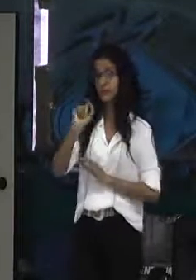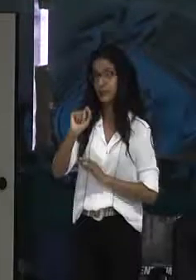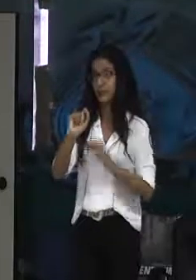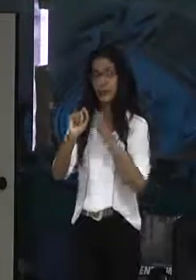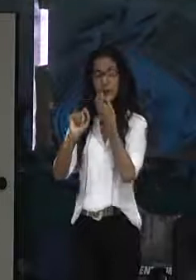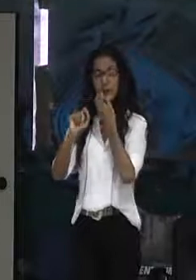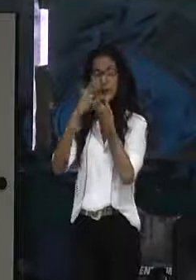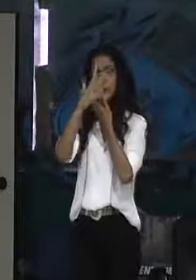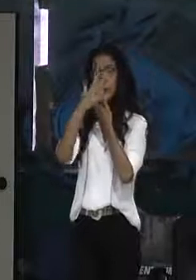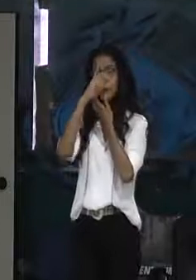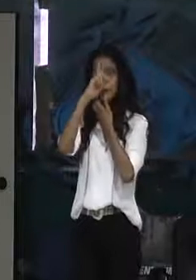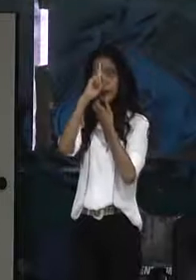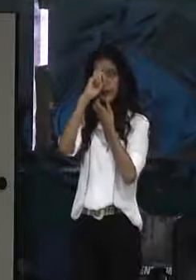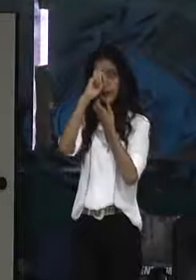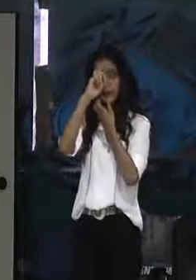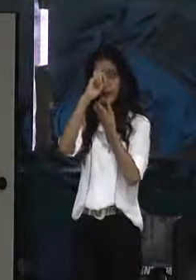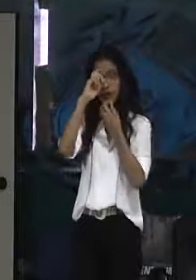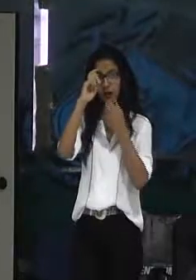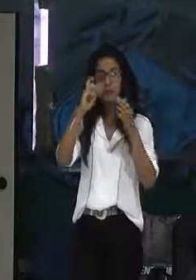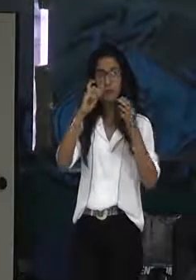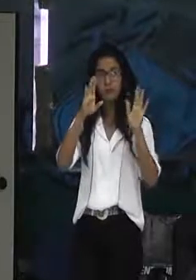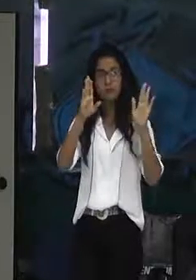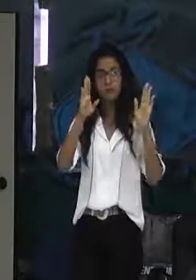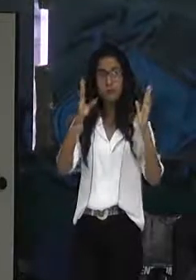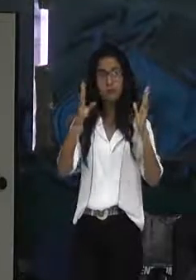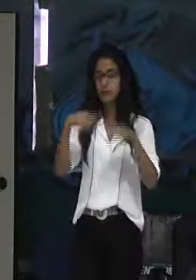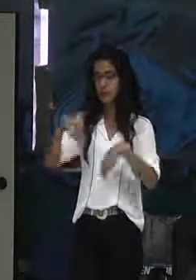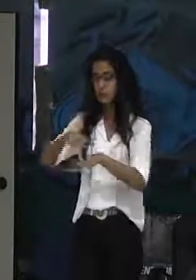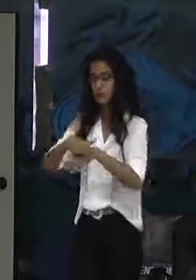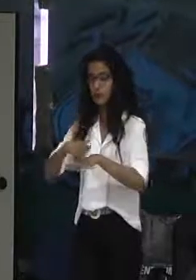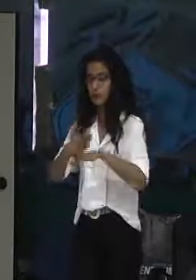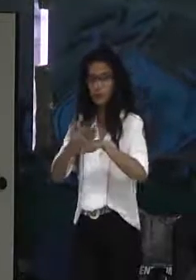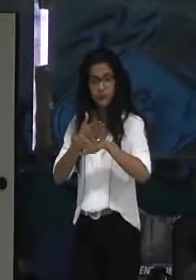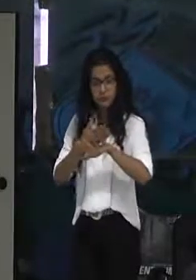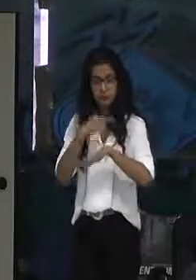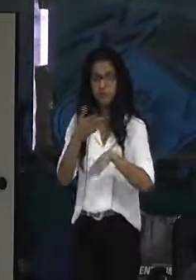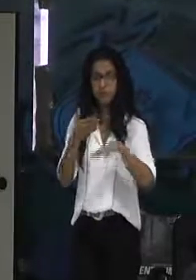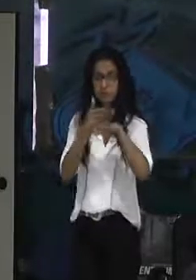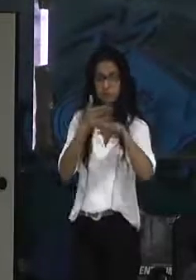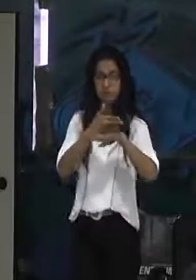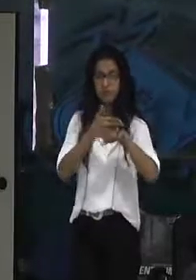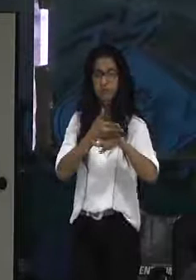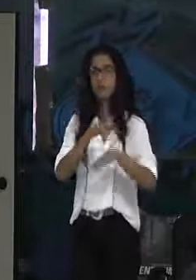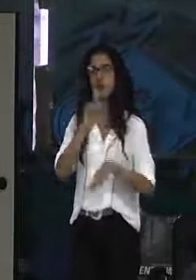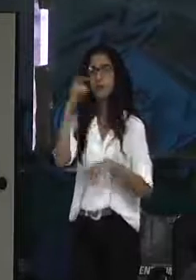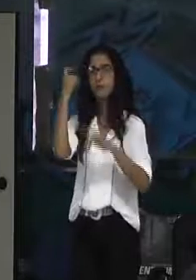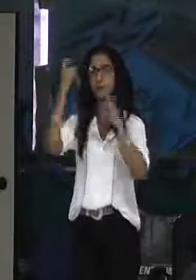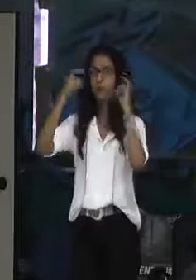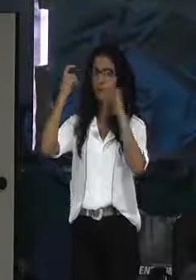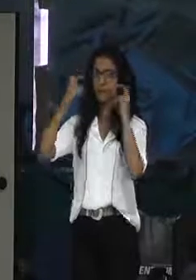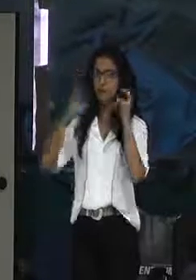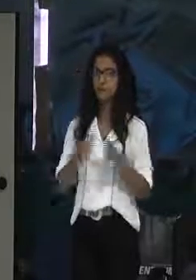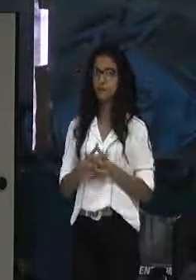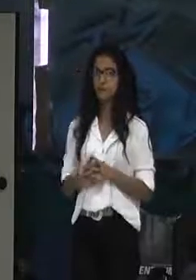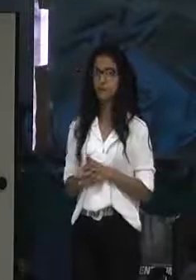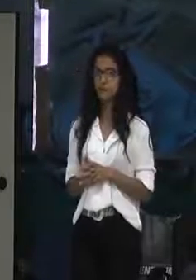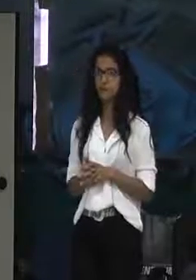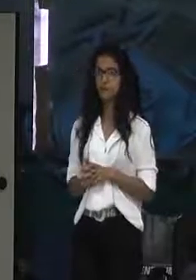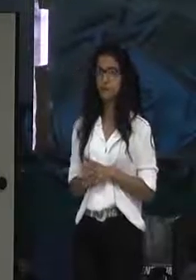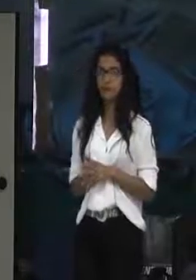do pronto-socorro e não poder entrar. Isso é muito sério, isso é muito preocupante. Nós vamos